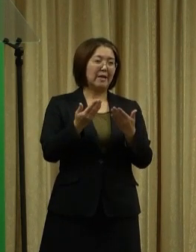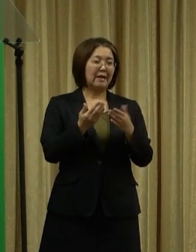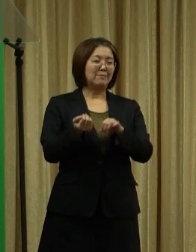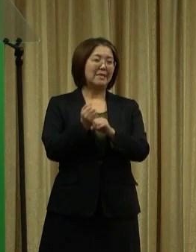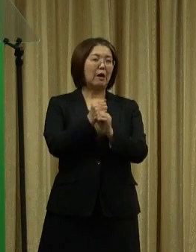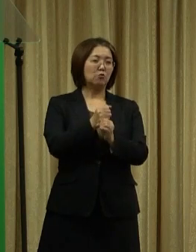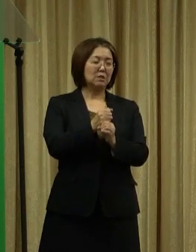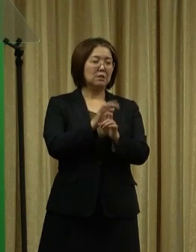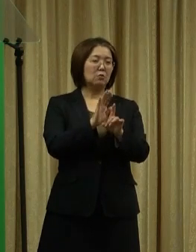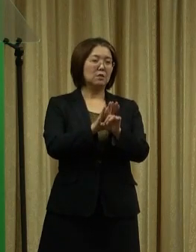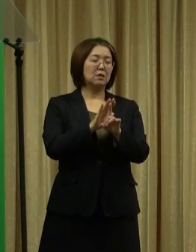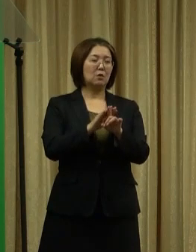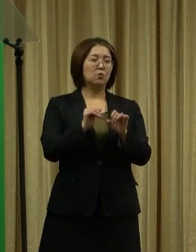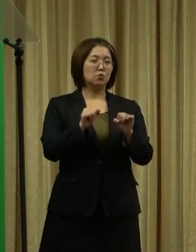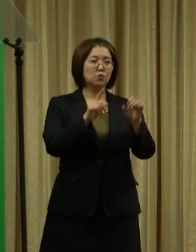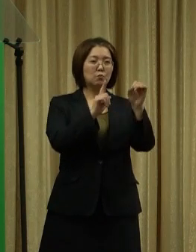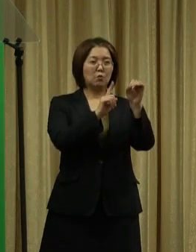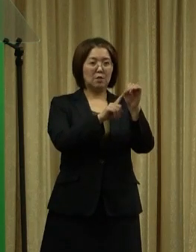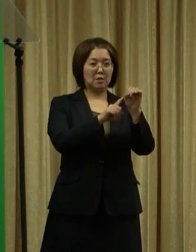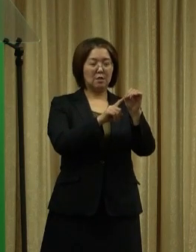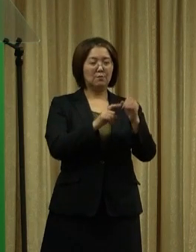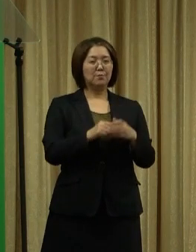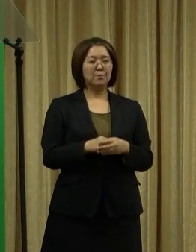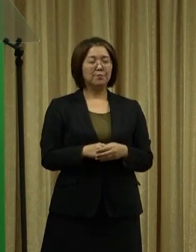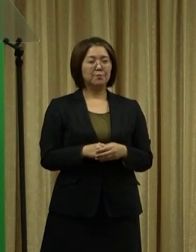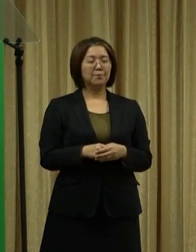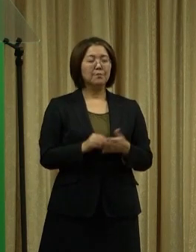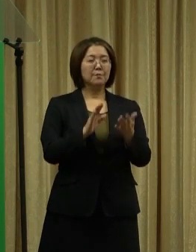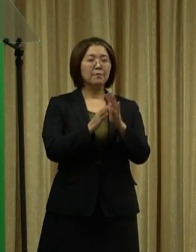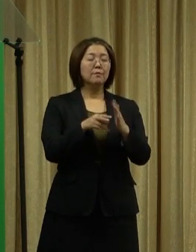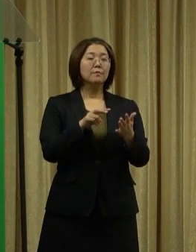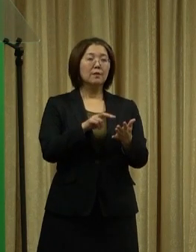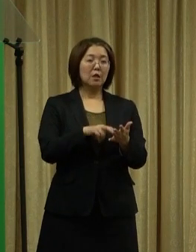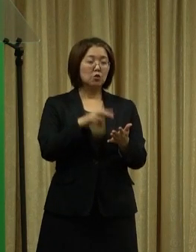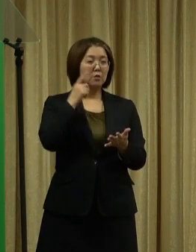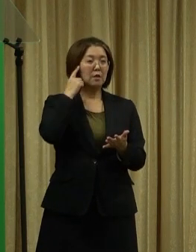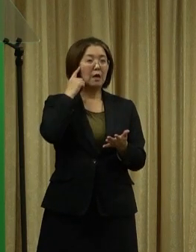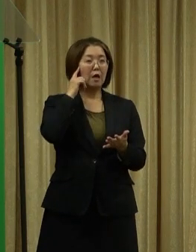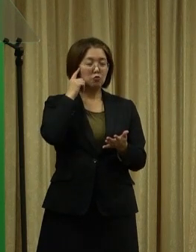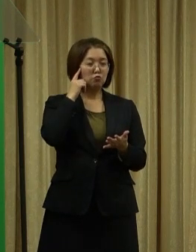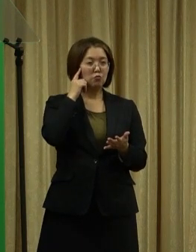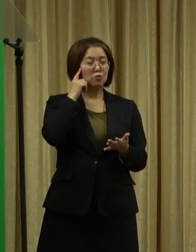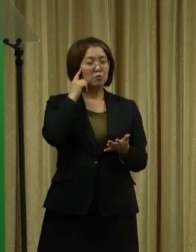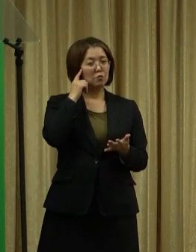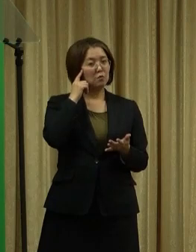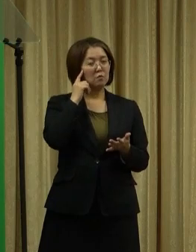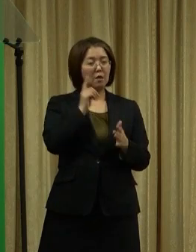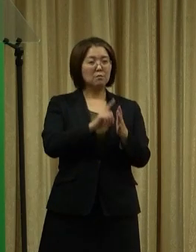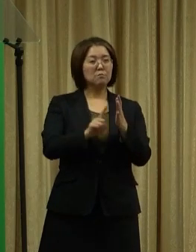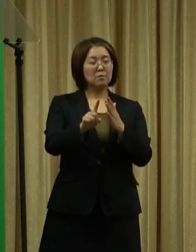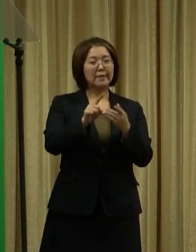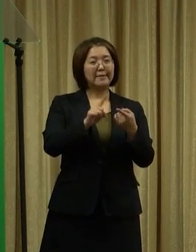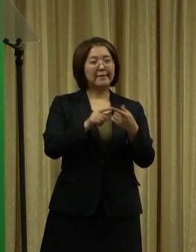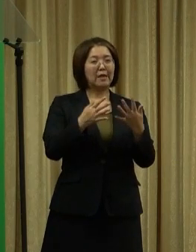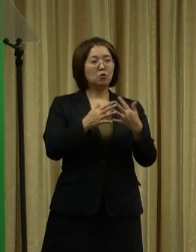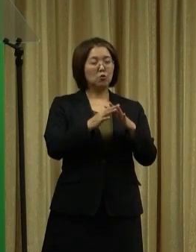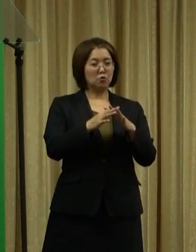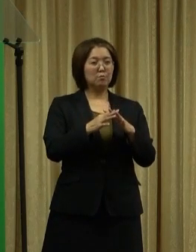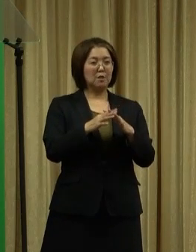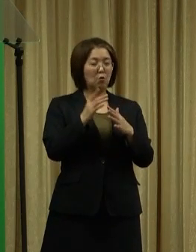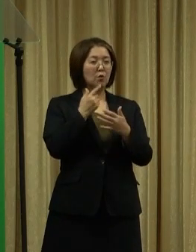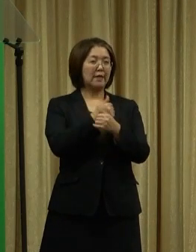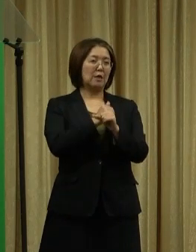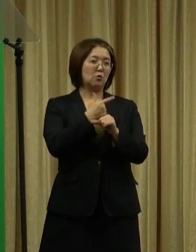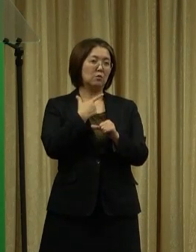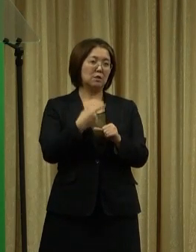学び直しを支援するという目的であります。県立で考えているのは比較的先駆的な取り組みとなります。これを検討して